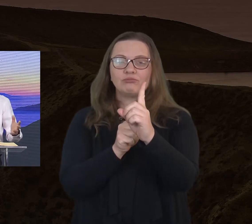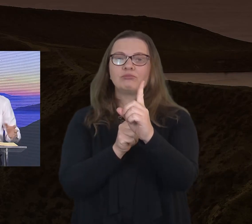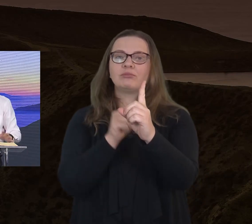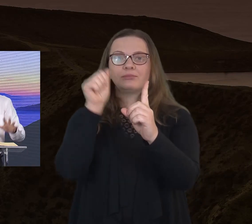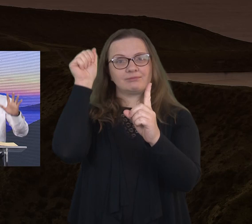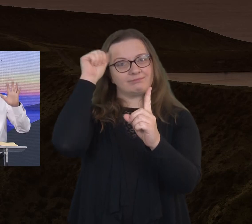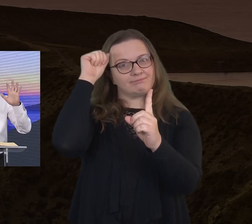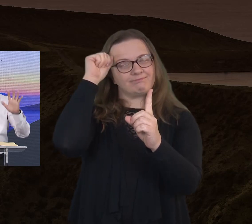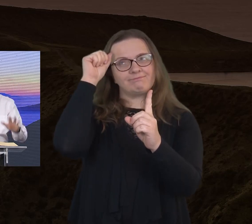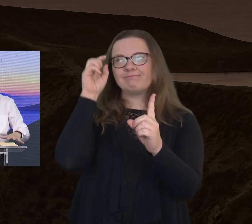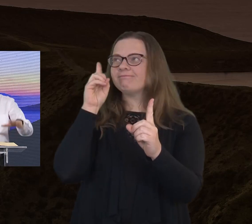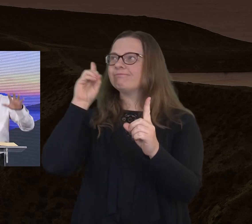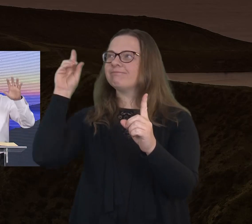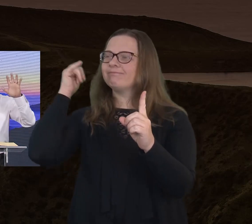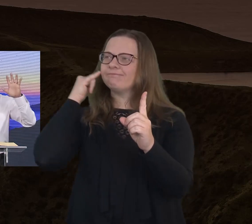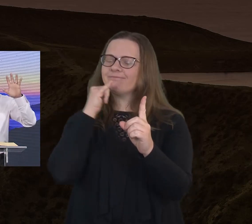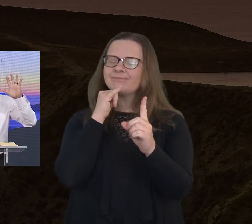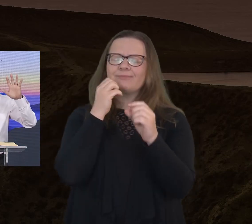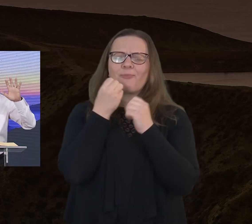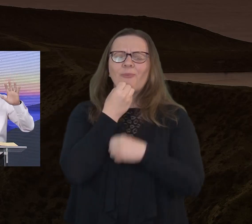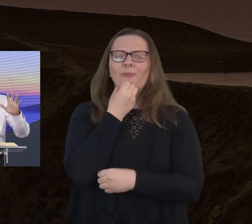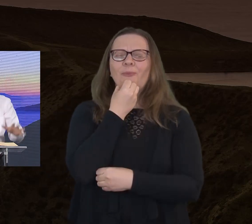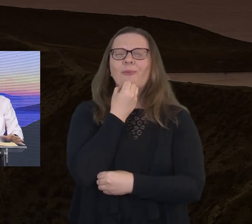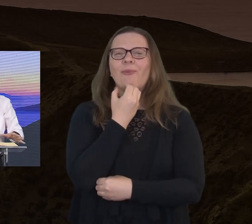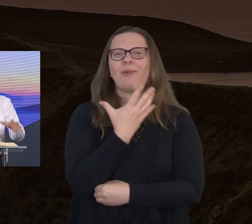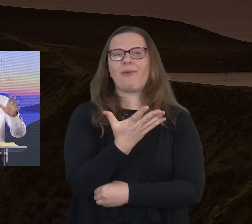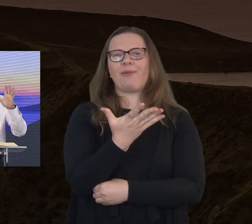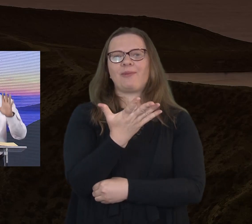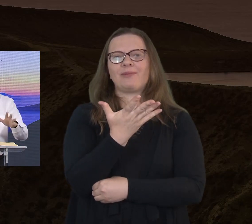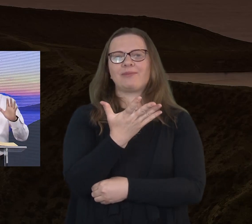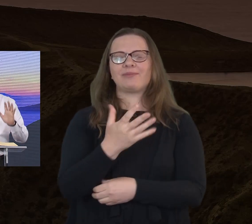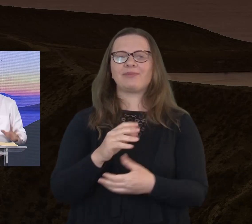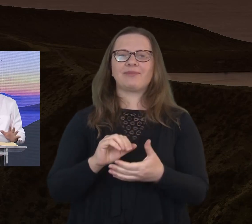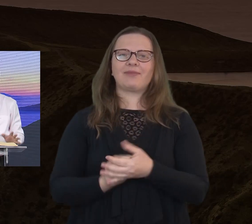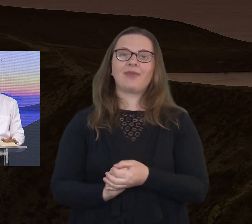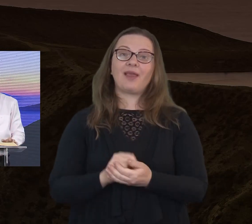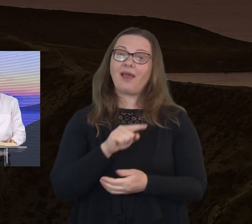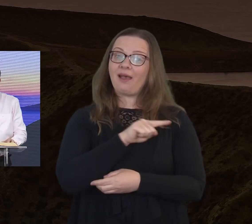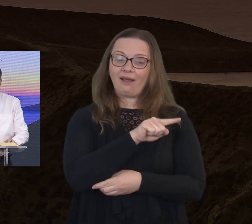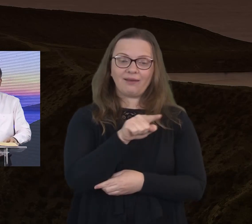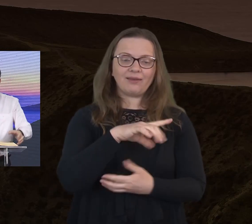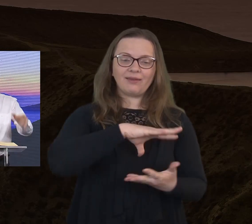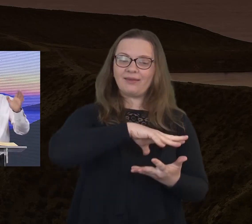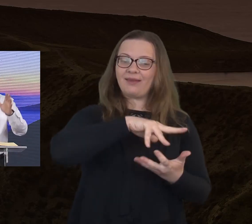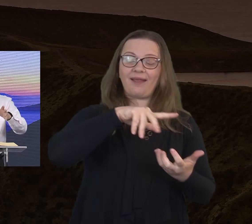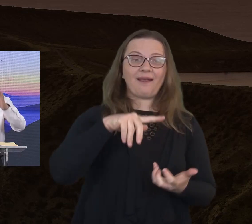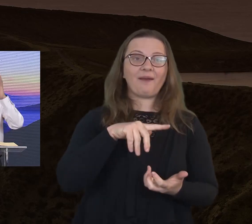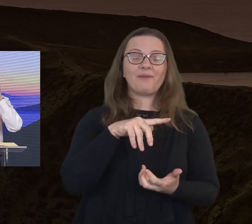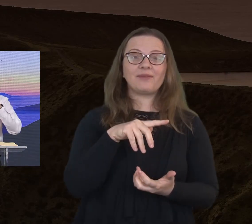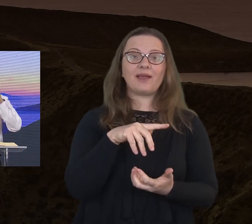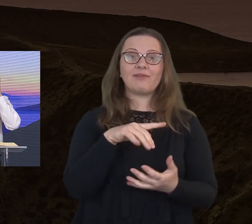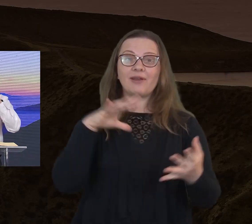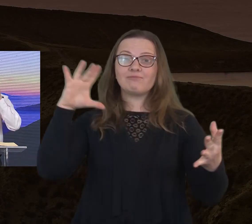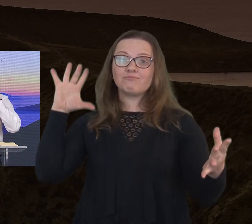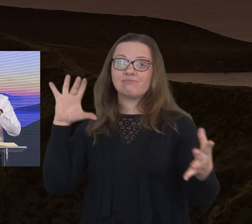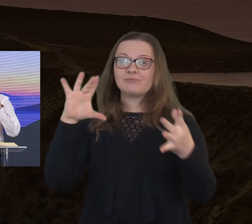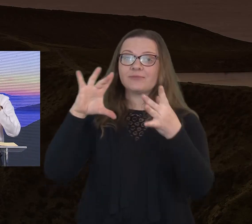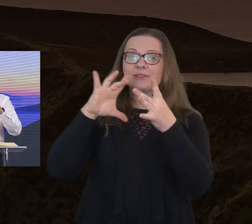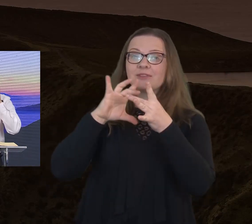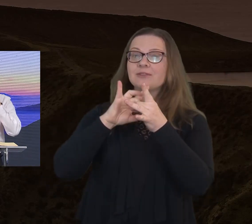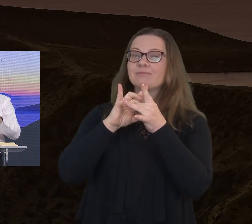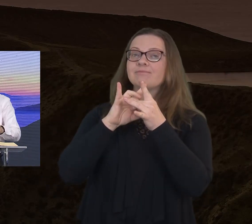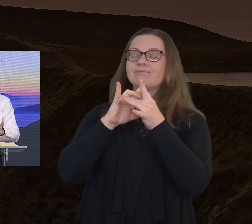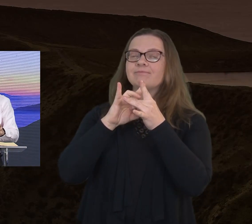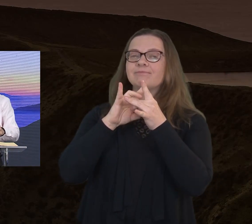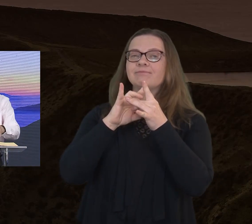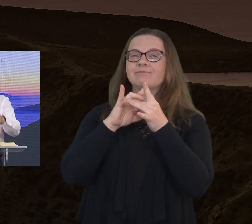muito bom. Então, o homem e a toda a criação que ele restaurou aqui na terra estava conectada